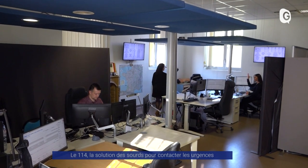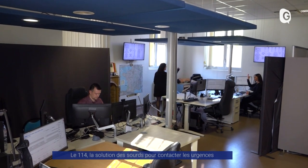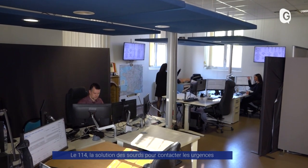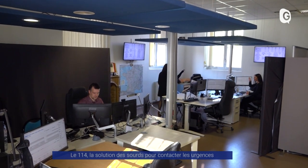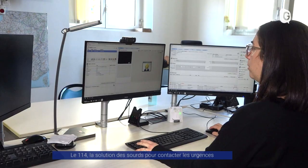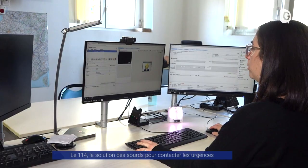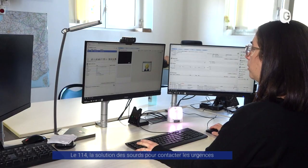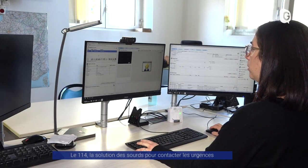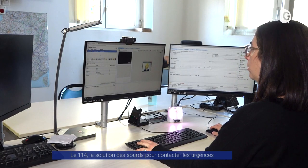aphasiques de France.